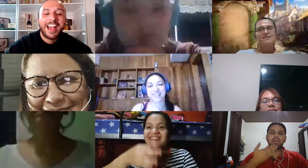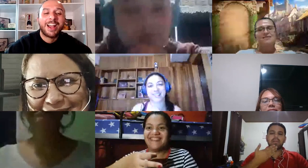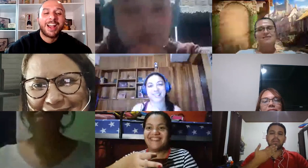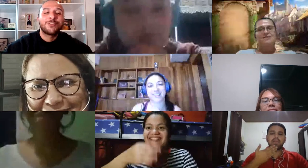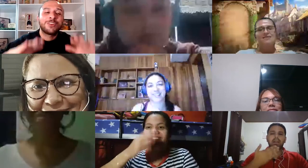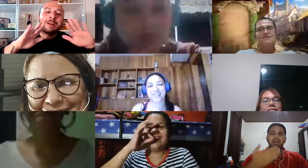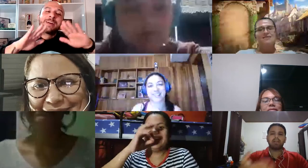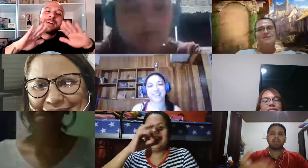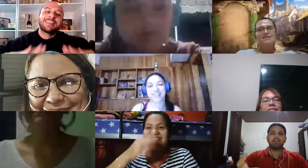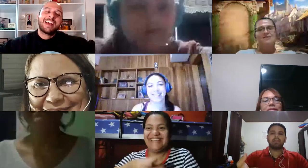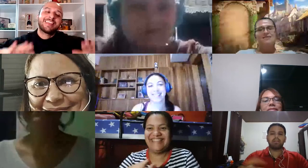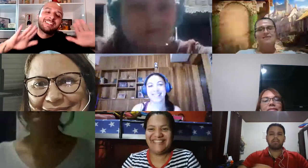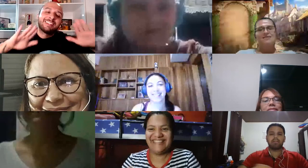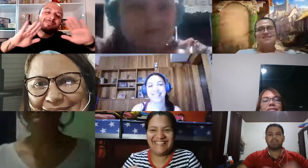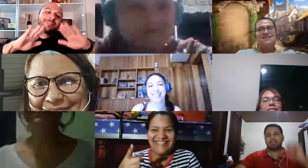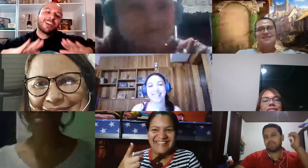Hakuna